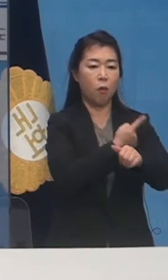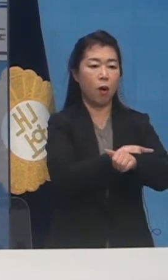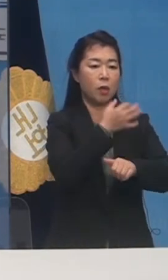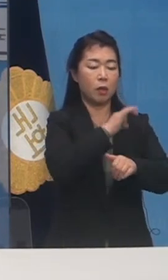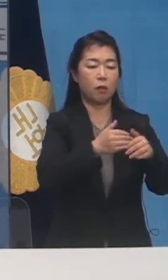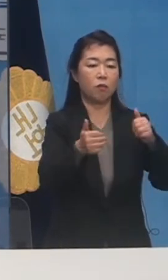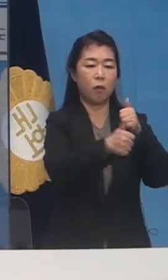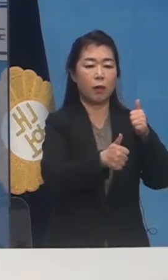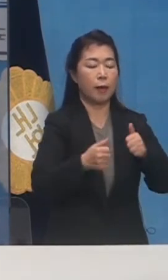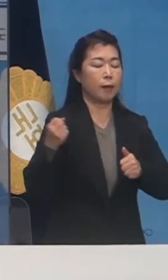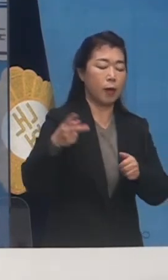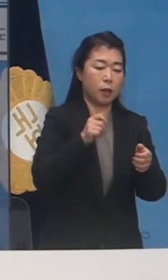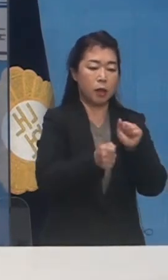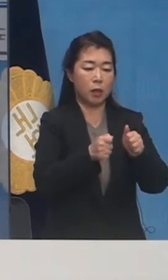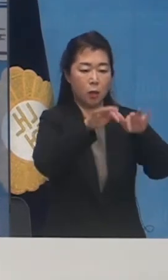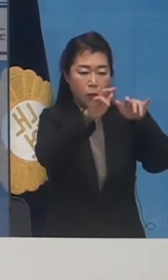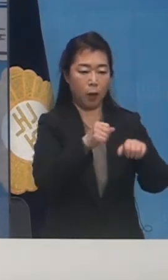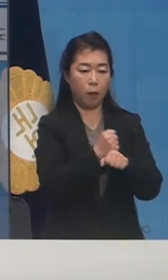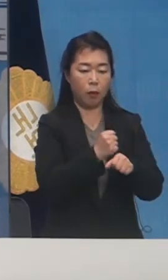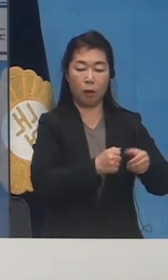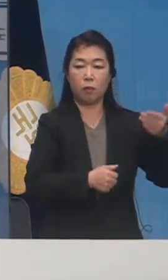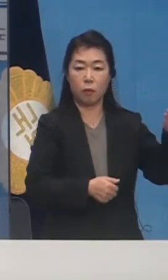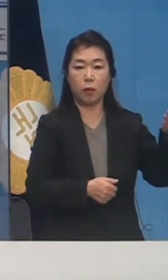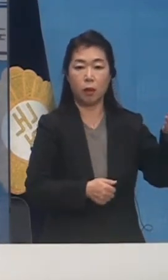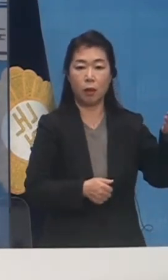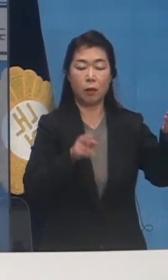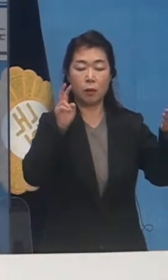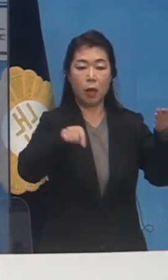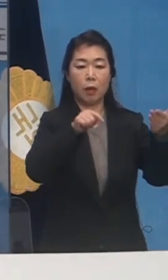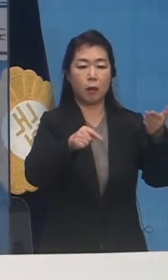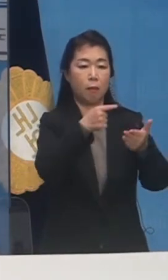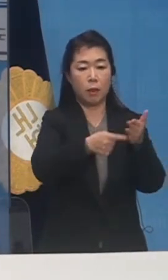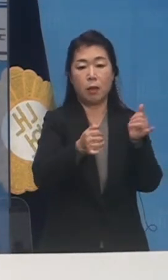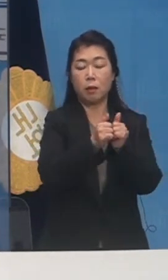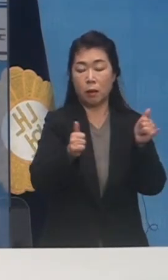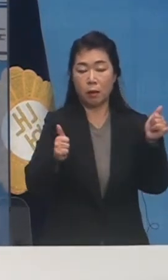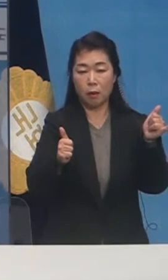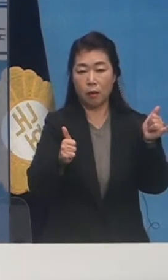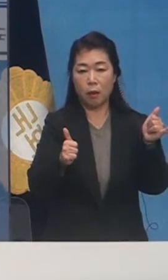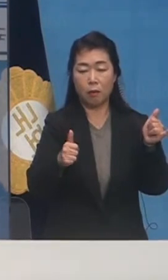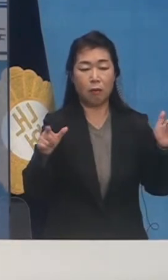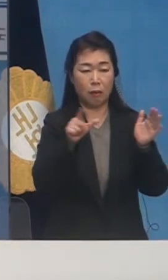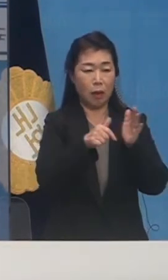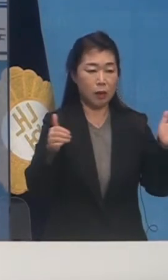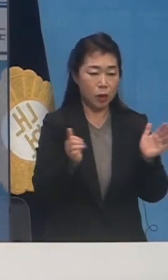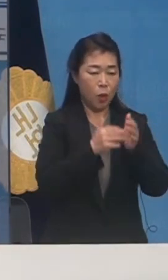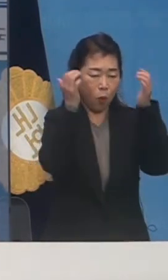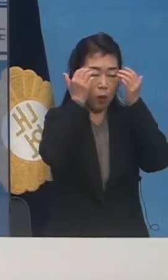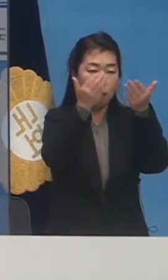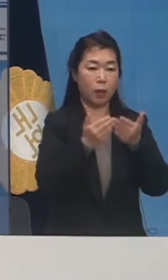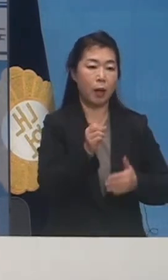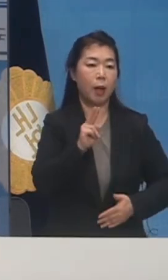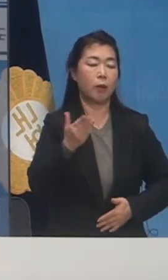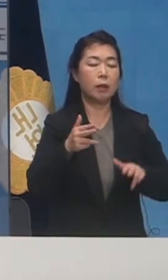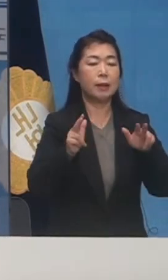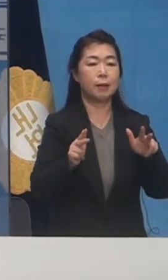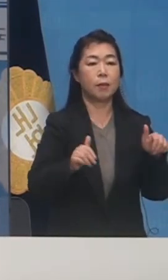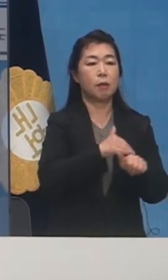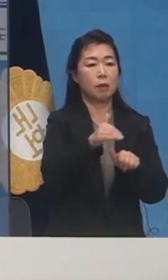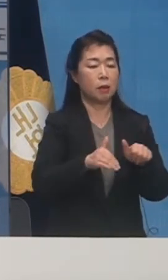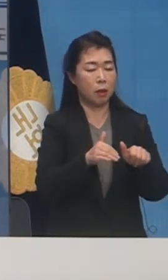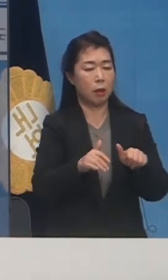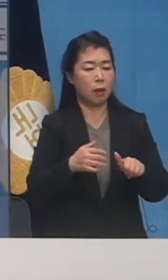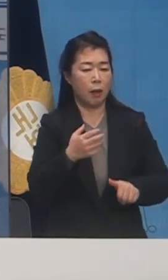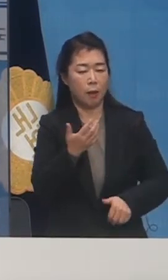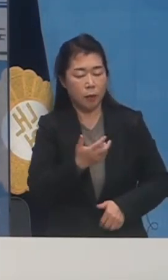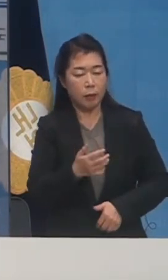국민권익위원회에 진정을 다시 접수한다. 직장 내 성희롱 피해자가 이렇게까지 고통받아야 하는 현실이